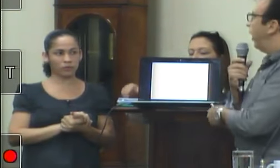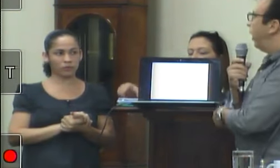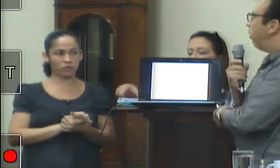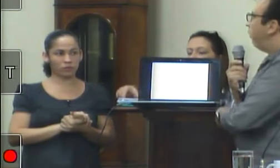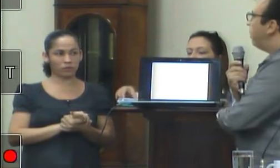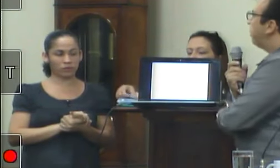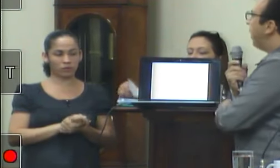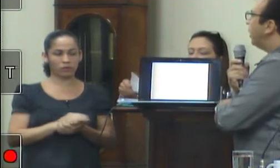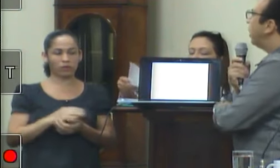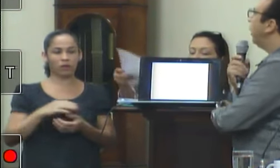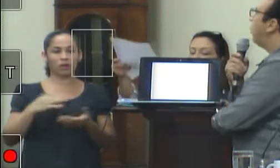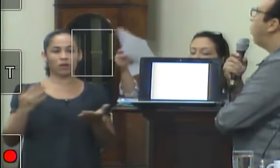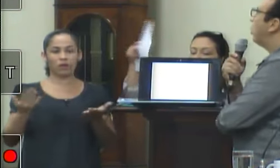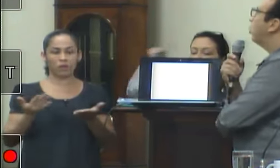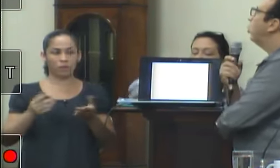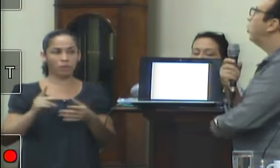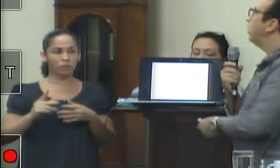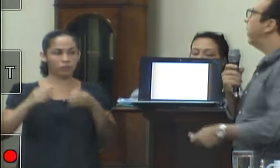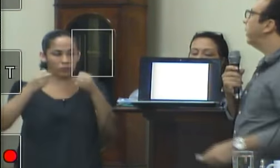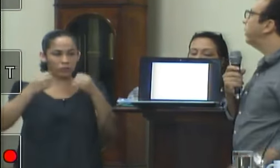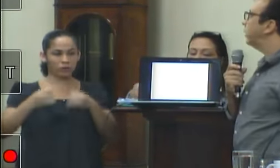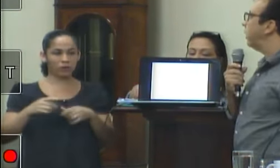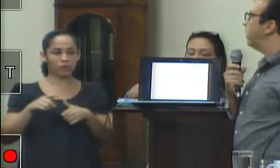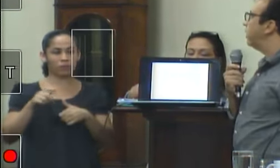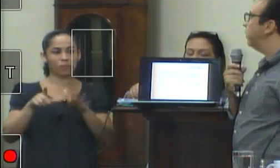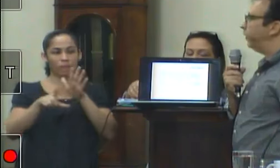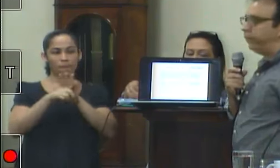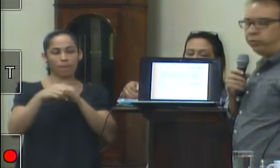Gente, conforme de praxe, a Lei 141, né, de